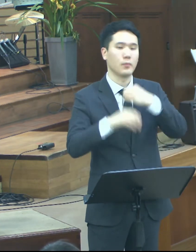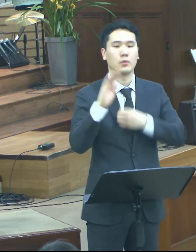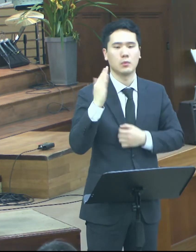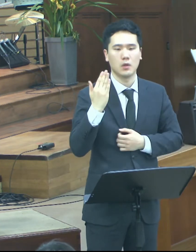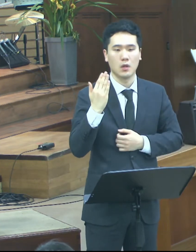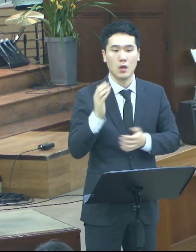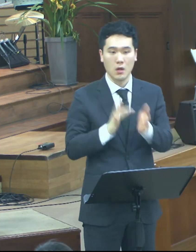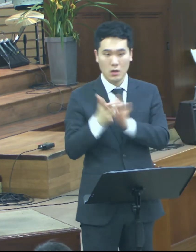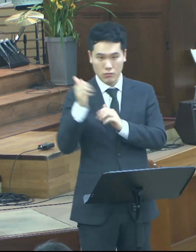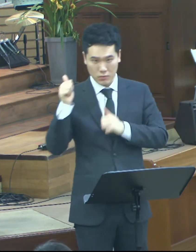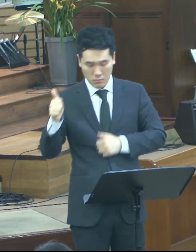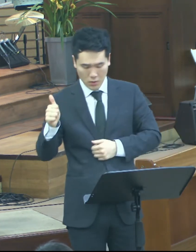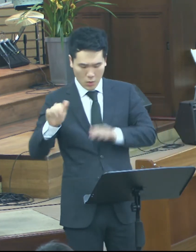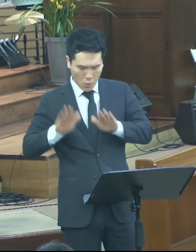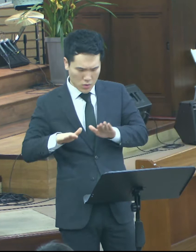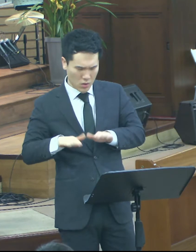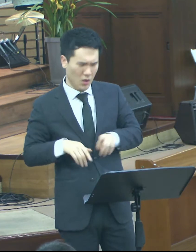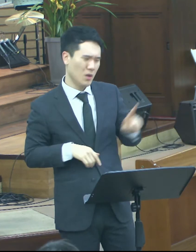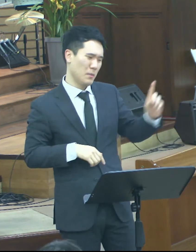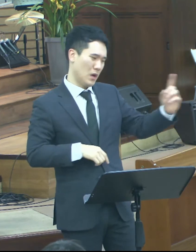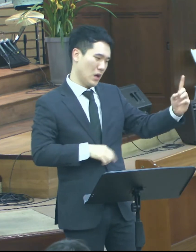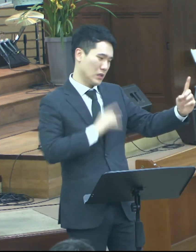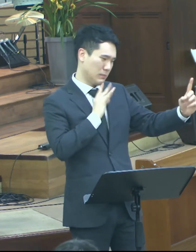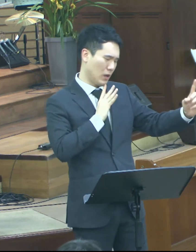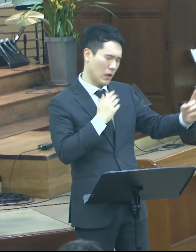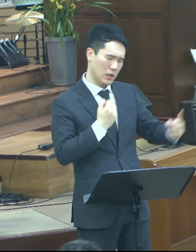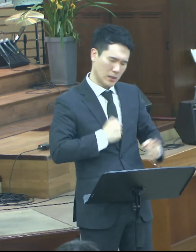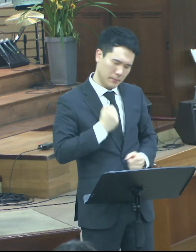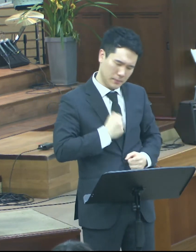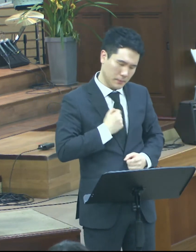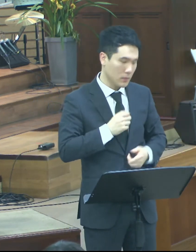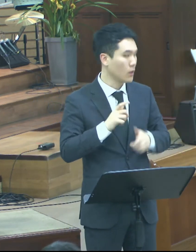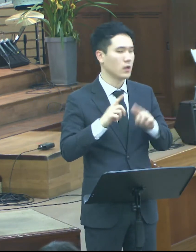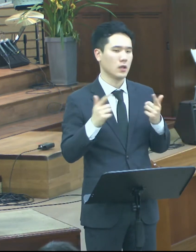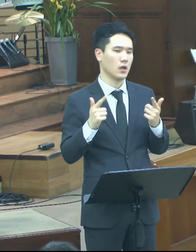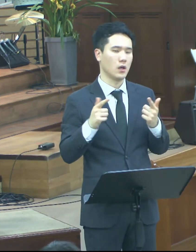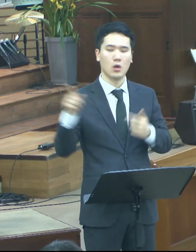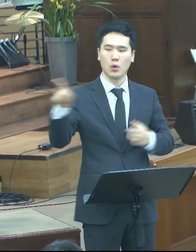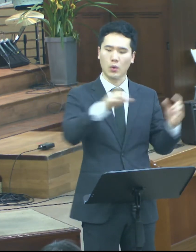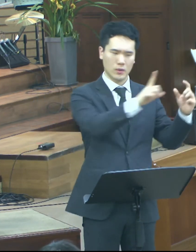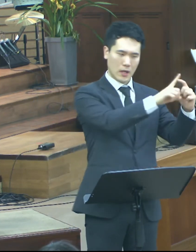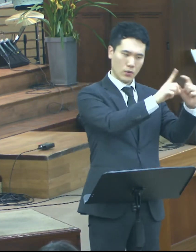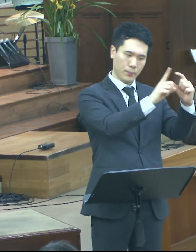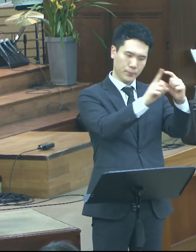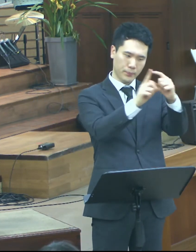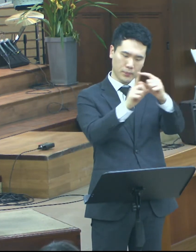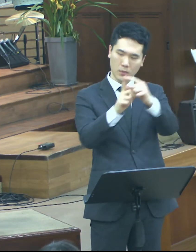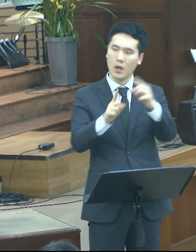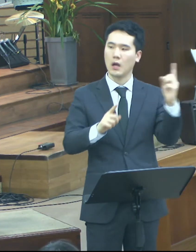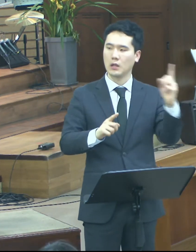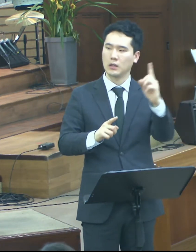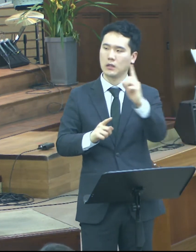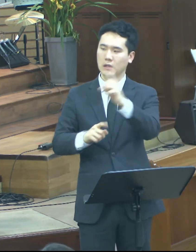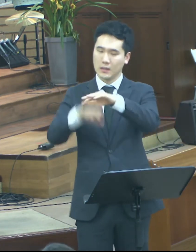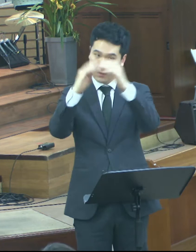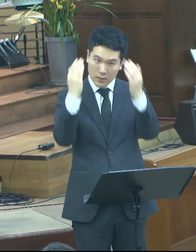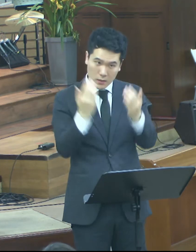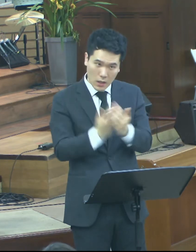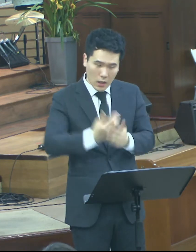답답하다는 얘기를 다양하게 하신 게 아니에요. 여기 단어 하나하나가 다 영적인 굉장히 중요한 부분에서 너희들이 너무